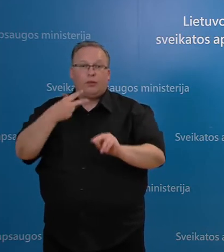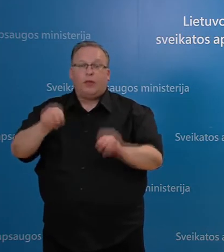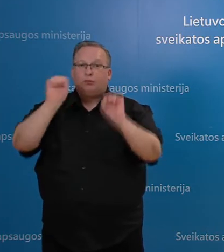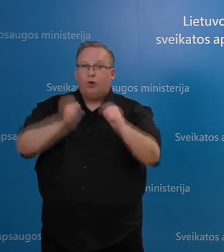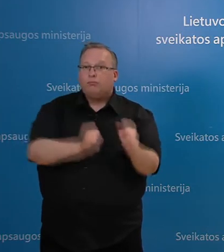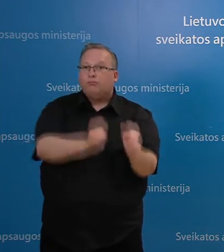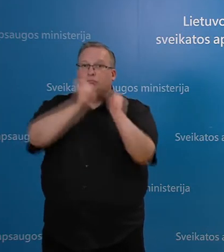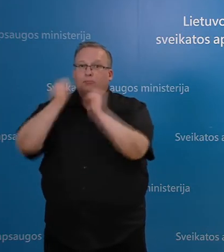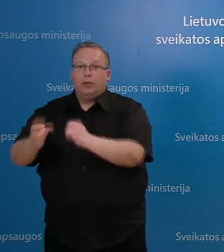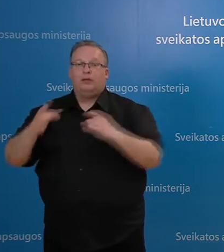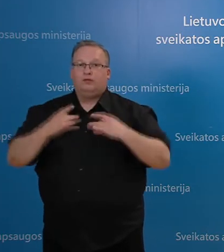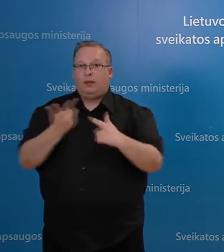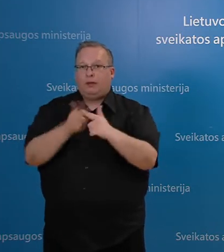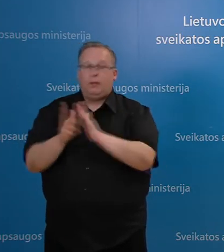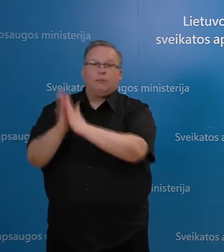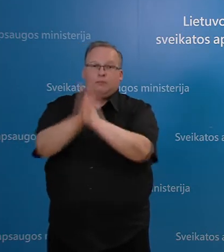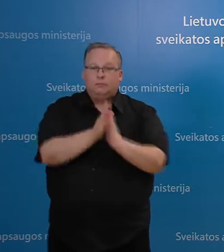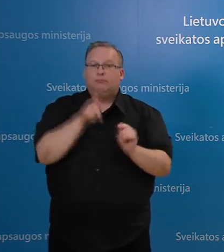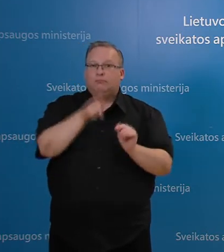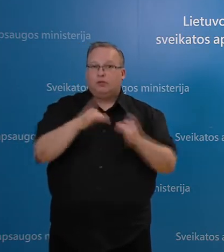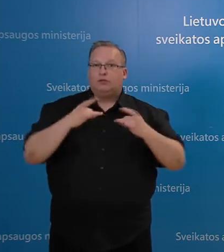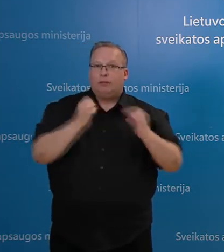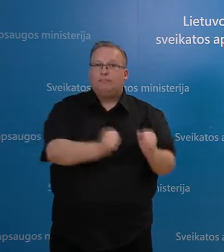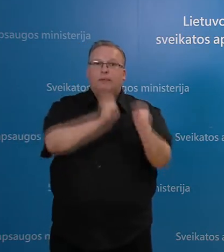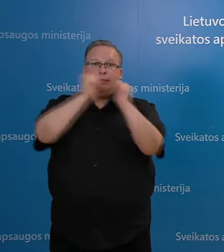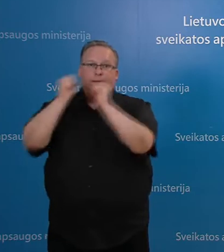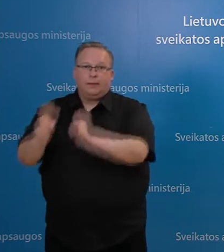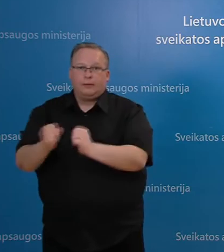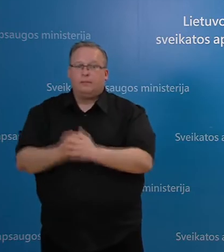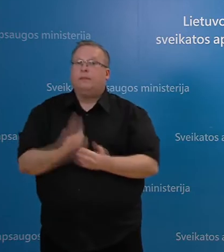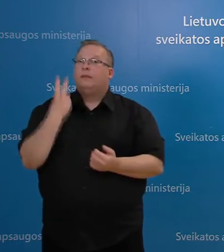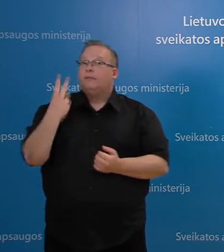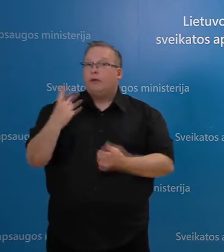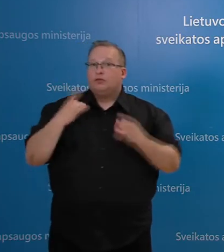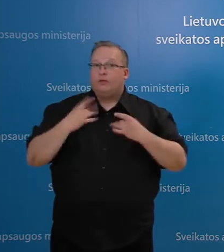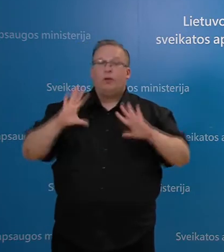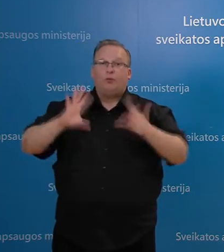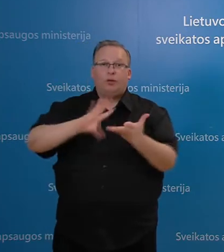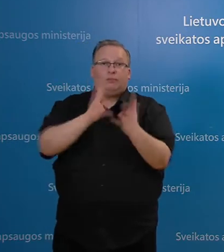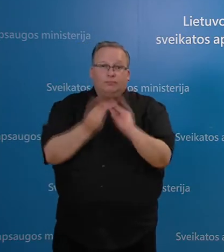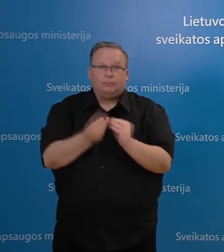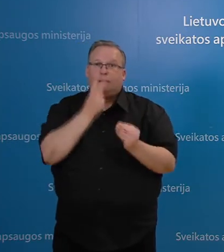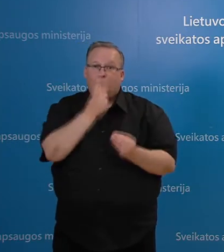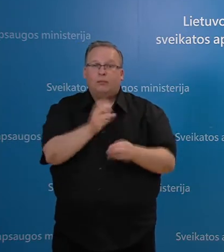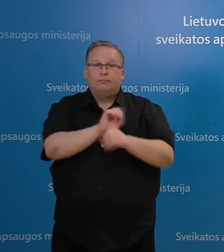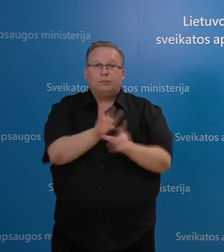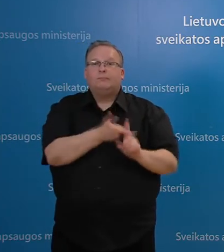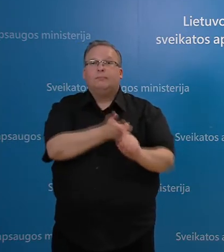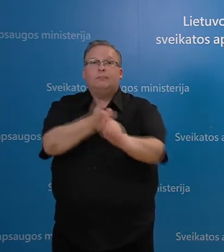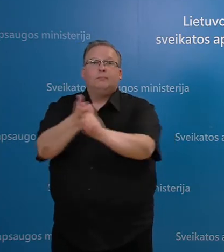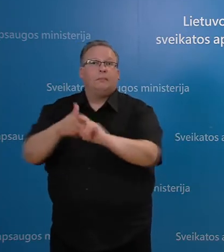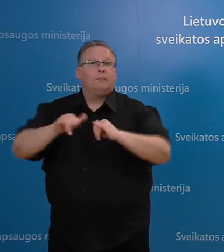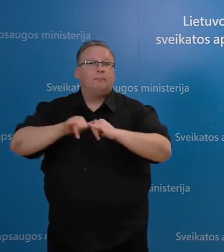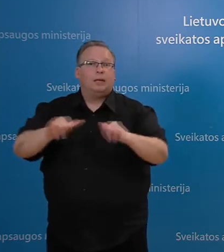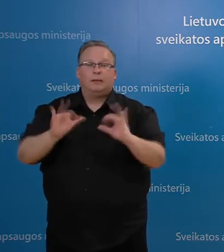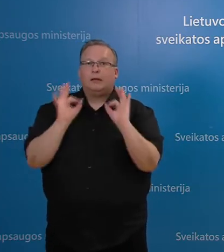šventę, tai labai rekomenduojame jas atidėti, nes, matote, dvi šventės ir kokios pasekmės ir iš tikrųjų plinta,